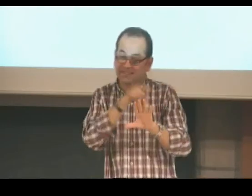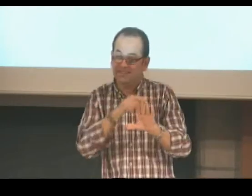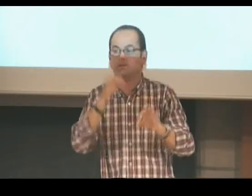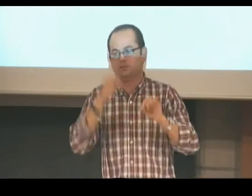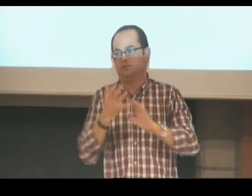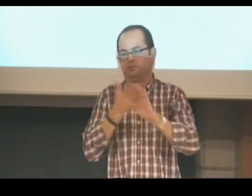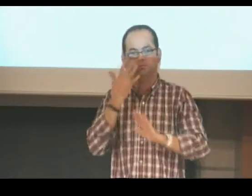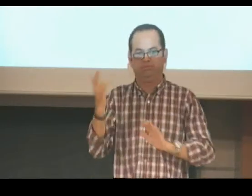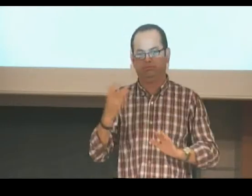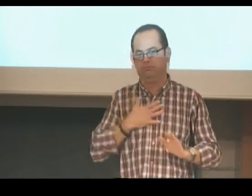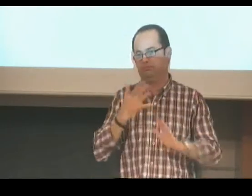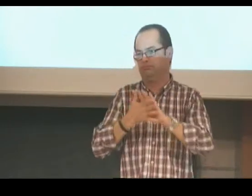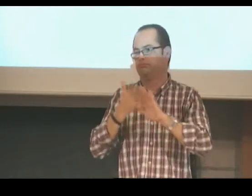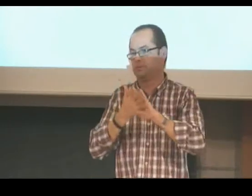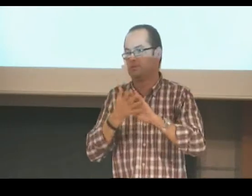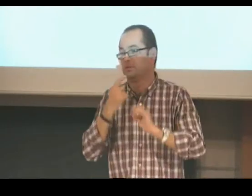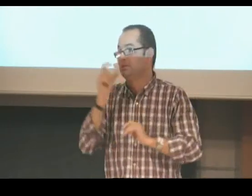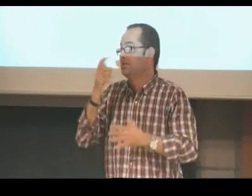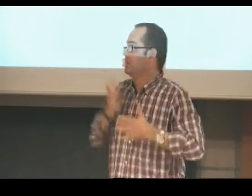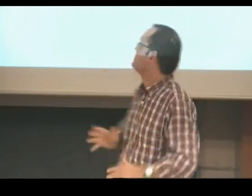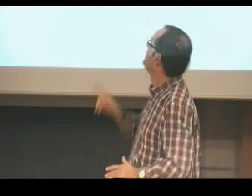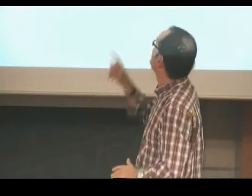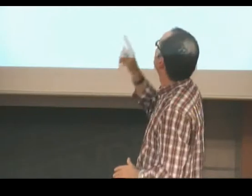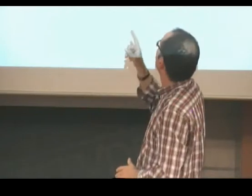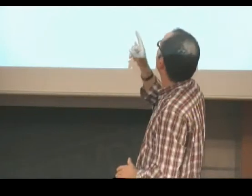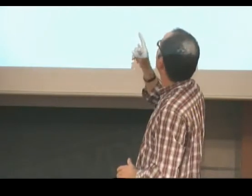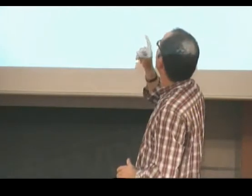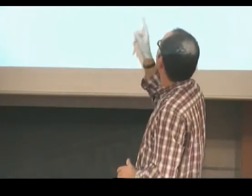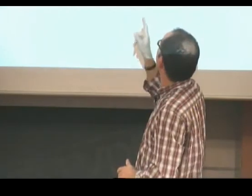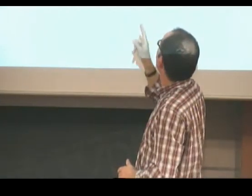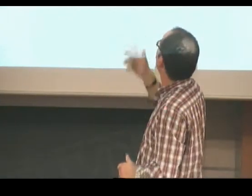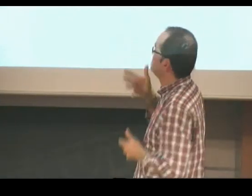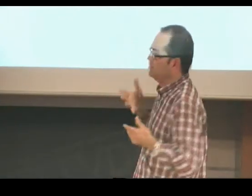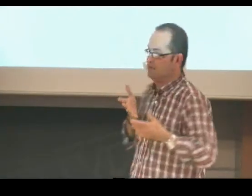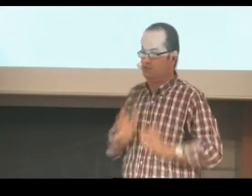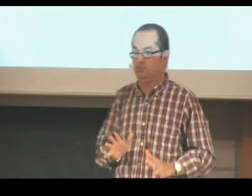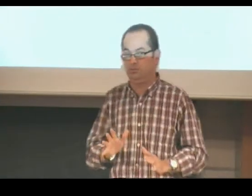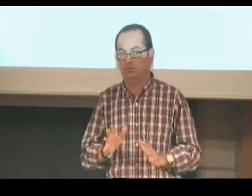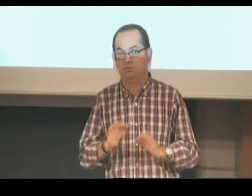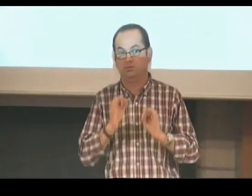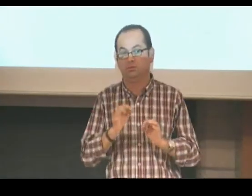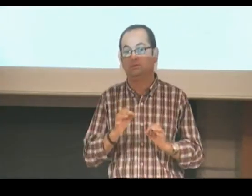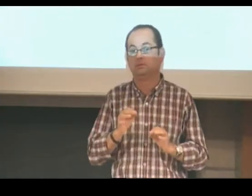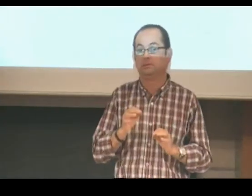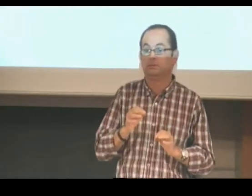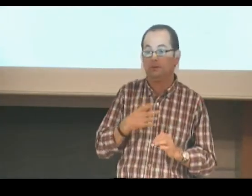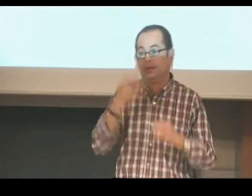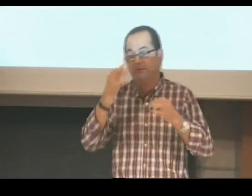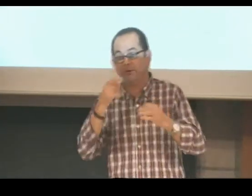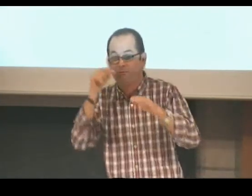tots de la mateixa, això cal estudiar-ho, com ja he dit. Ara, és indiscutible que les 6 persones signants han de ser nadives.